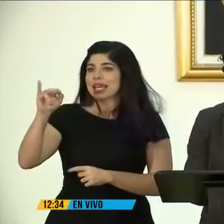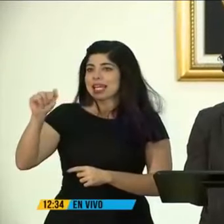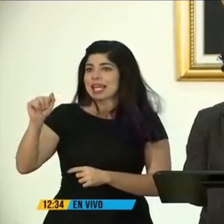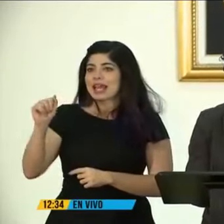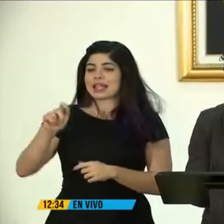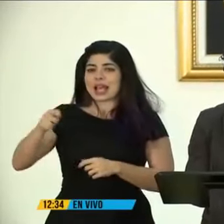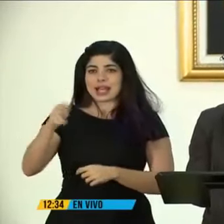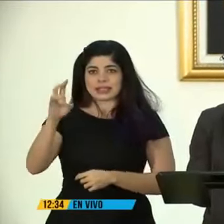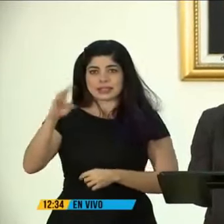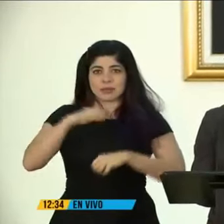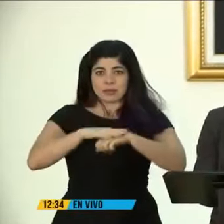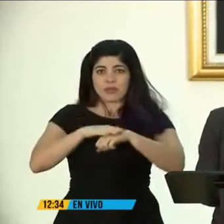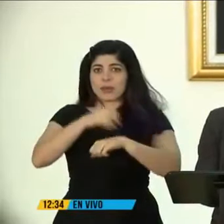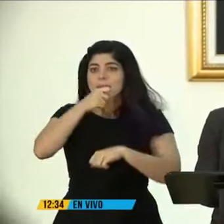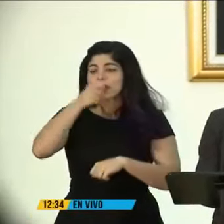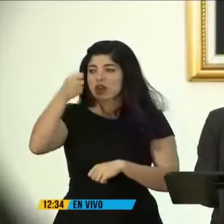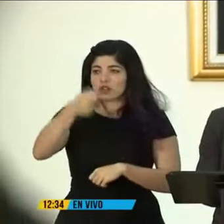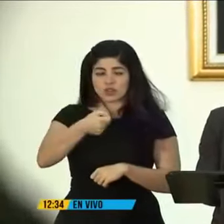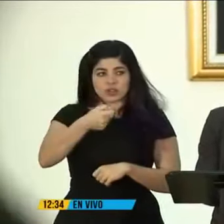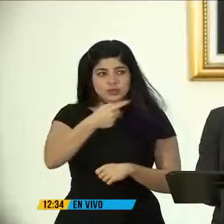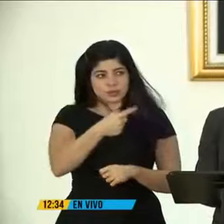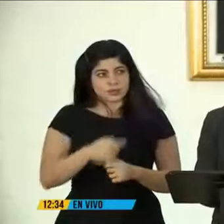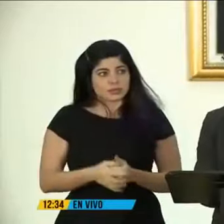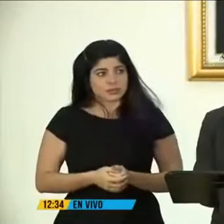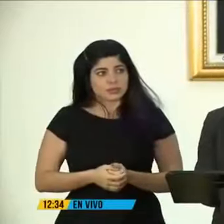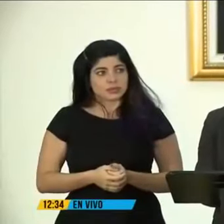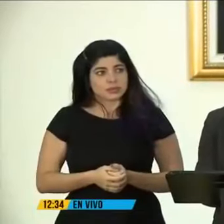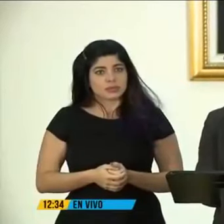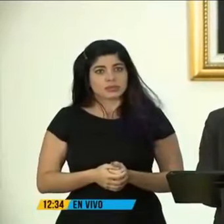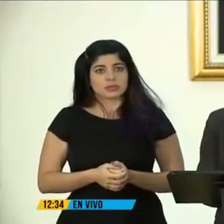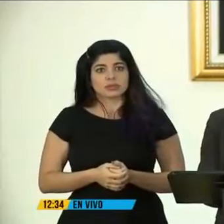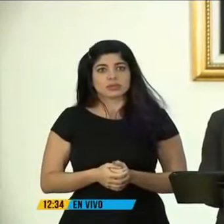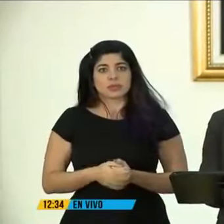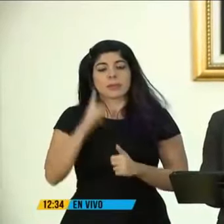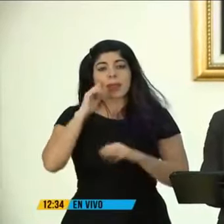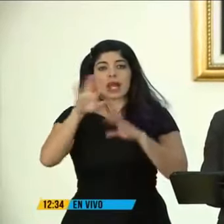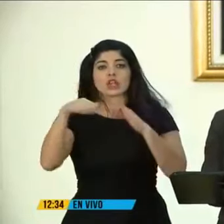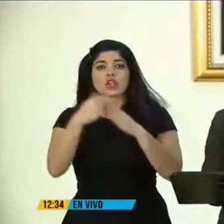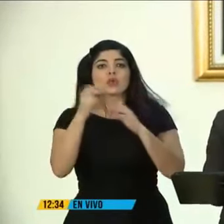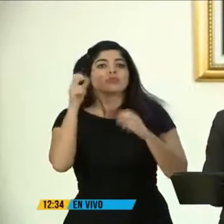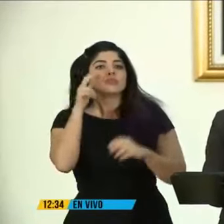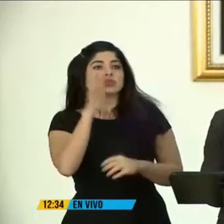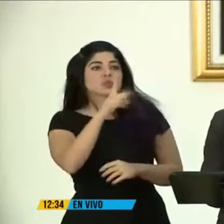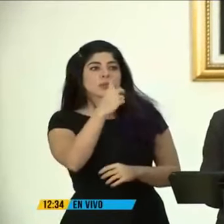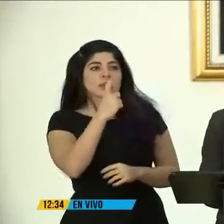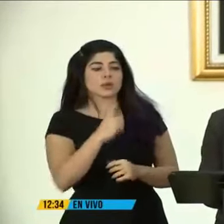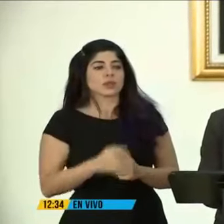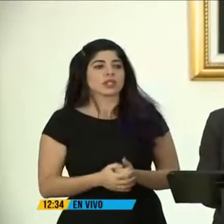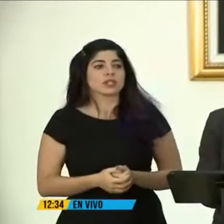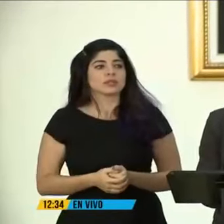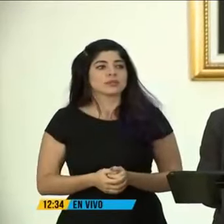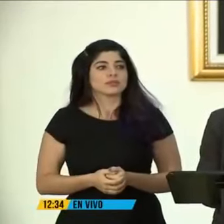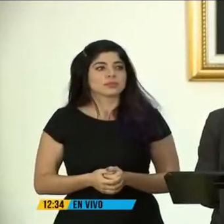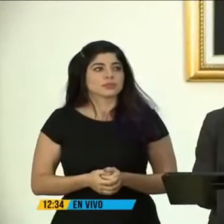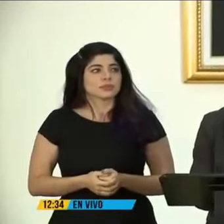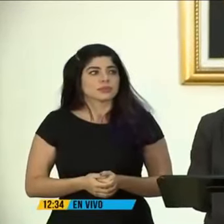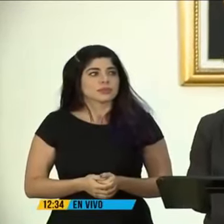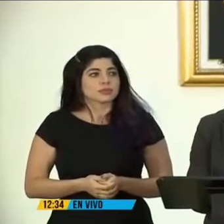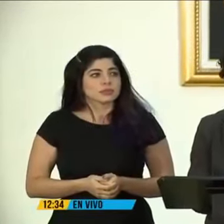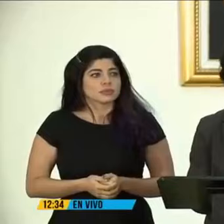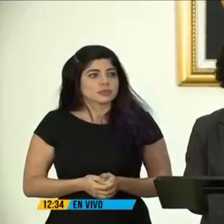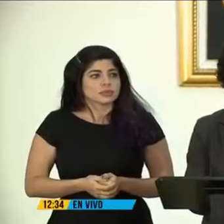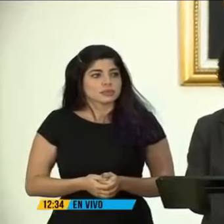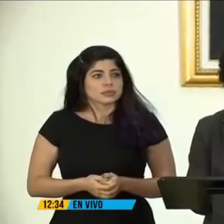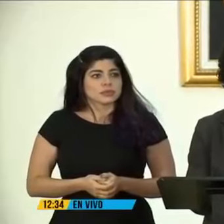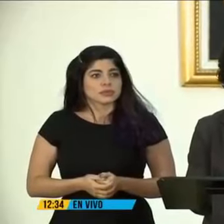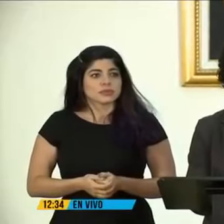Vamos a iniciar con el periodo de preguntas. En este momento, comentarles que el presidente de la República no bajó